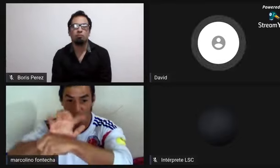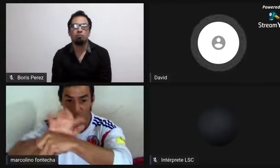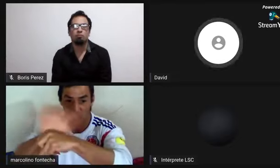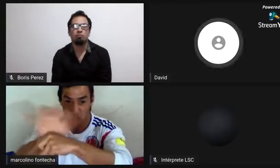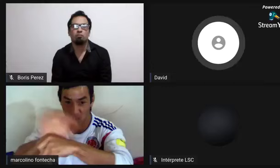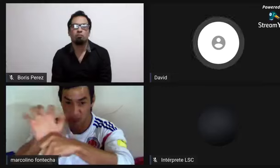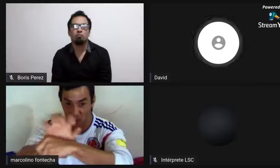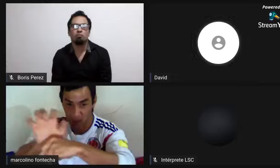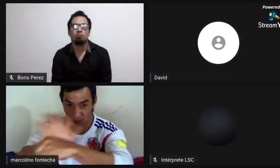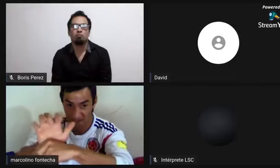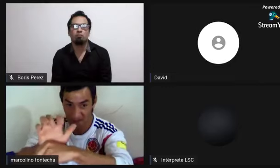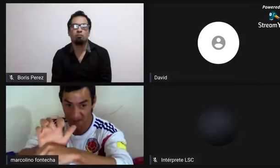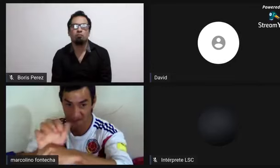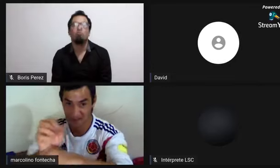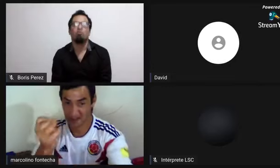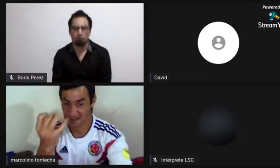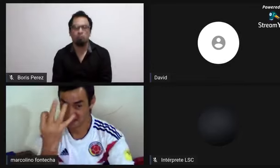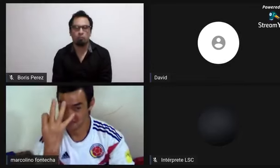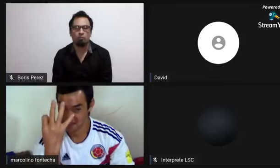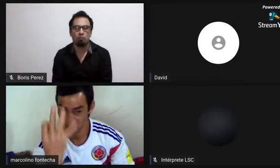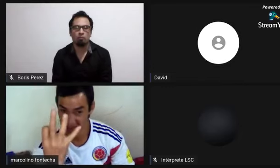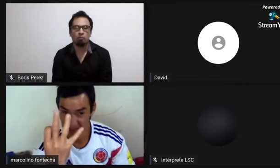en Colombia,